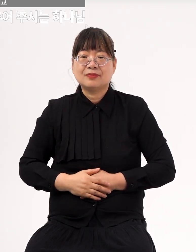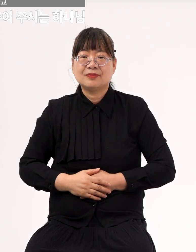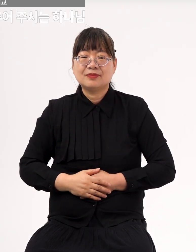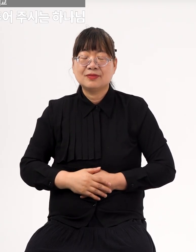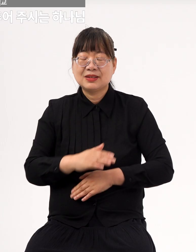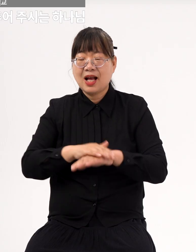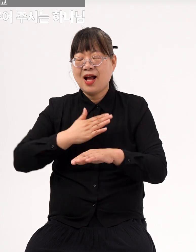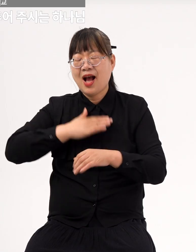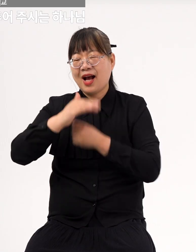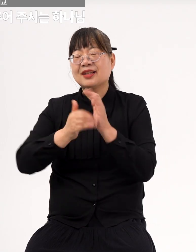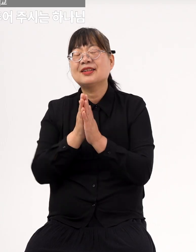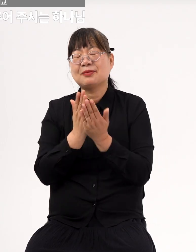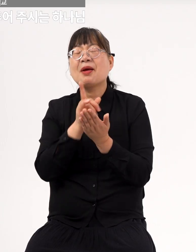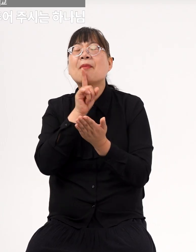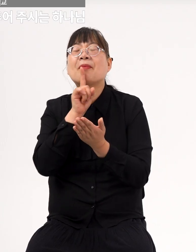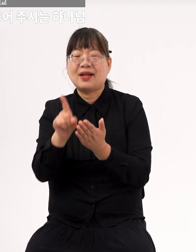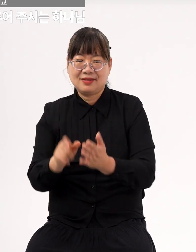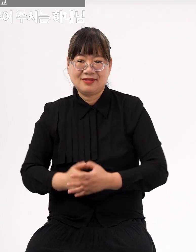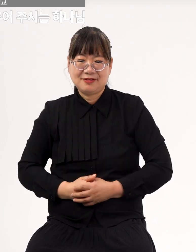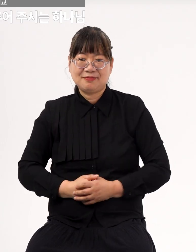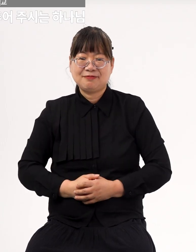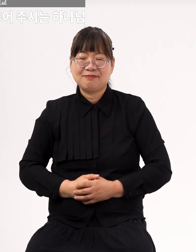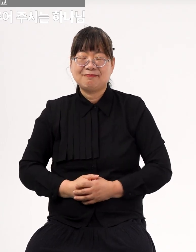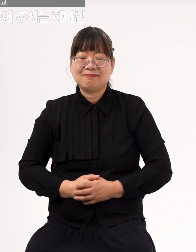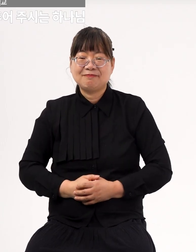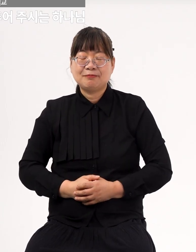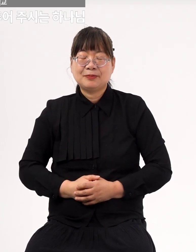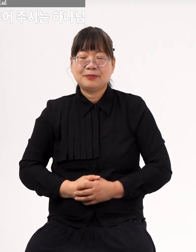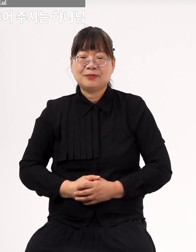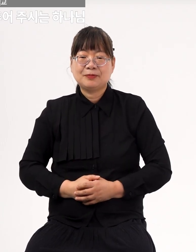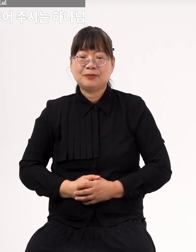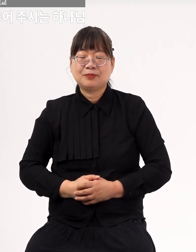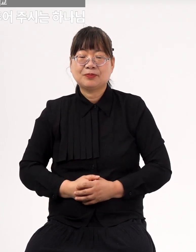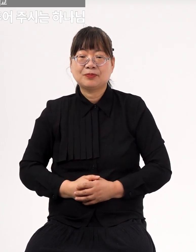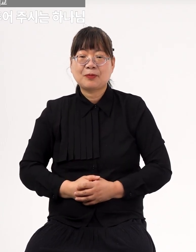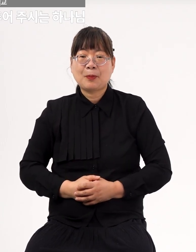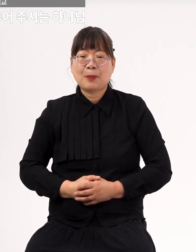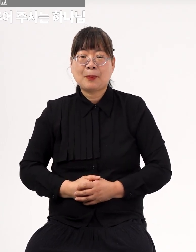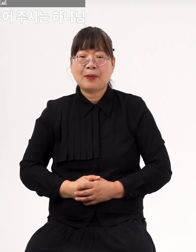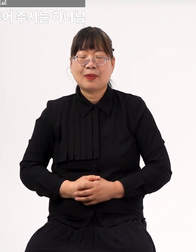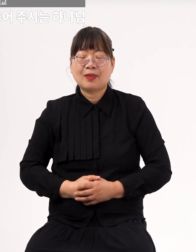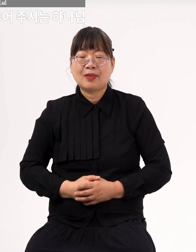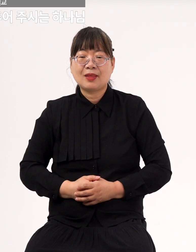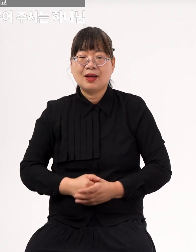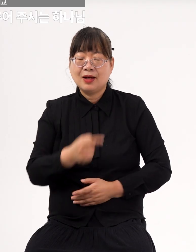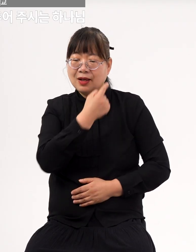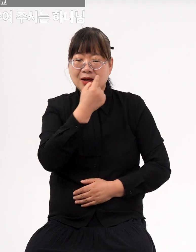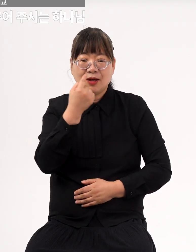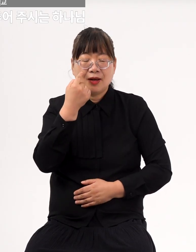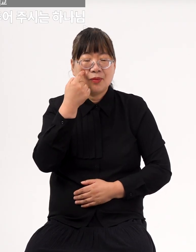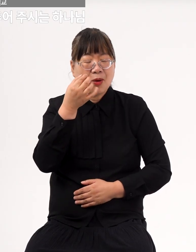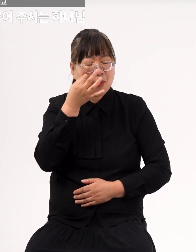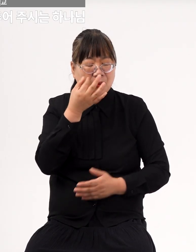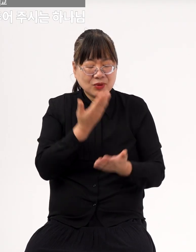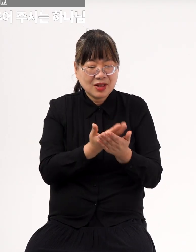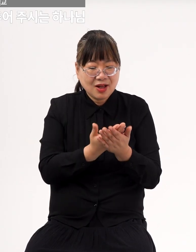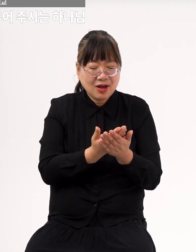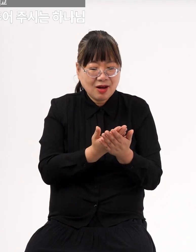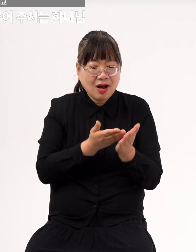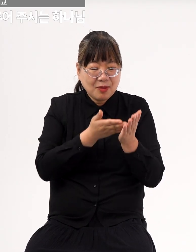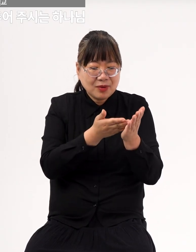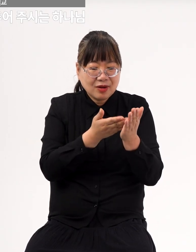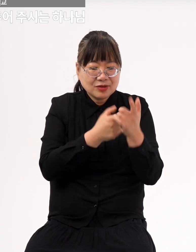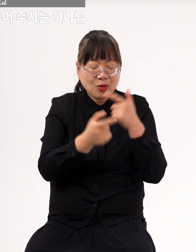잘 아시면서 왜 그래요? 근데 사실 이런 방법을 요구하면 확실해질 것 같죠?